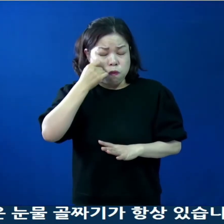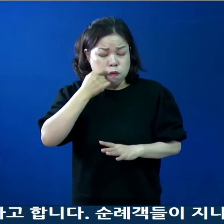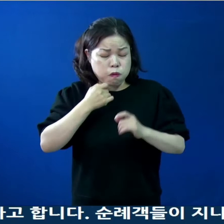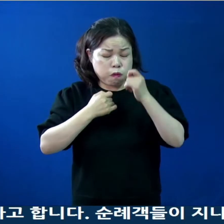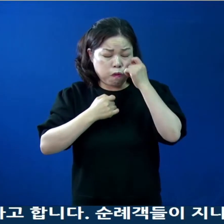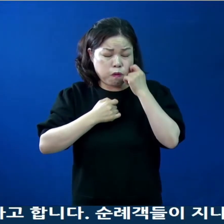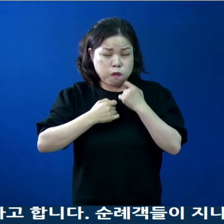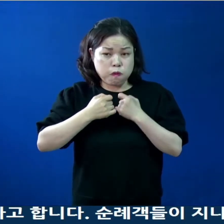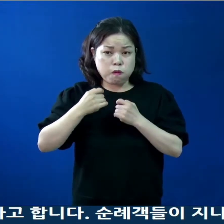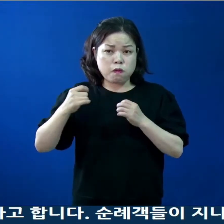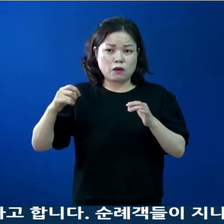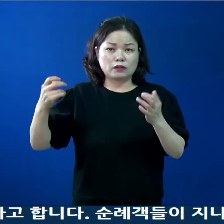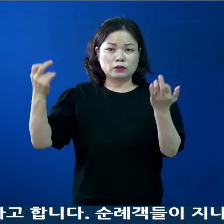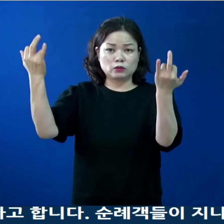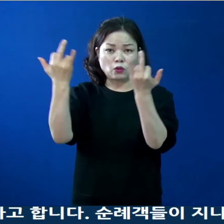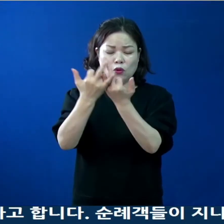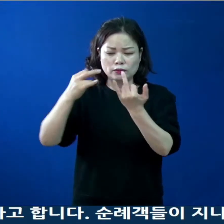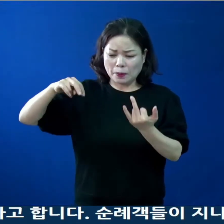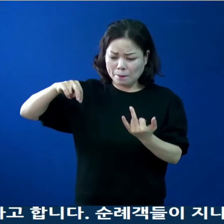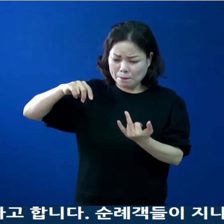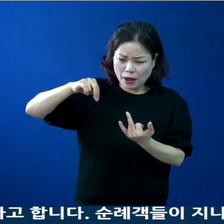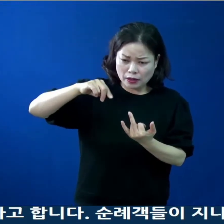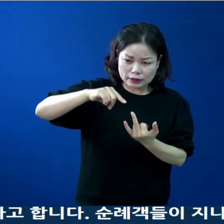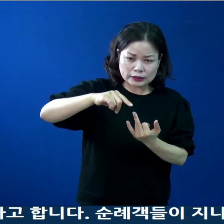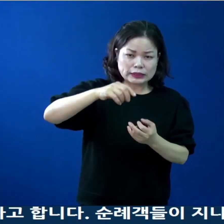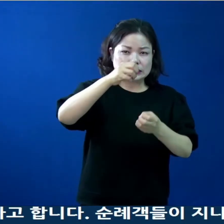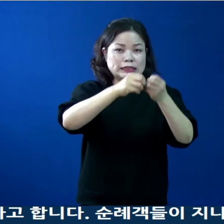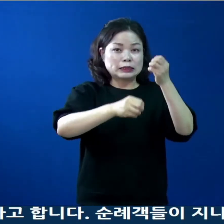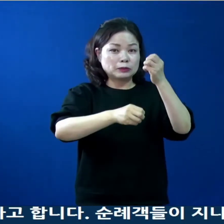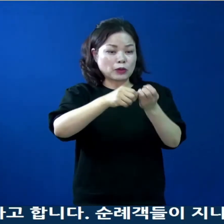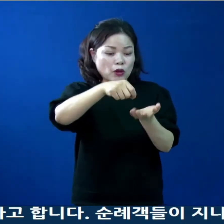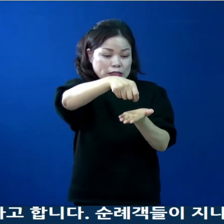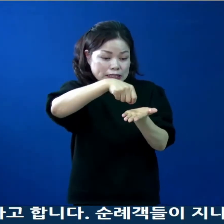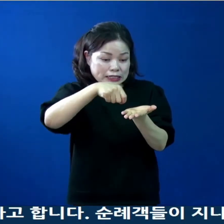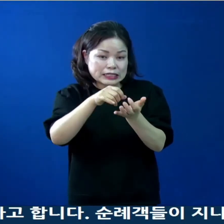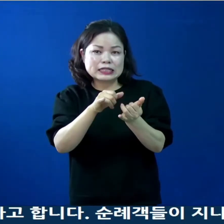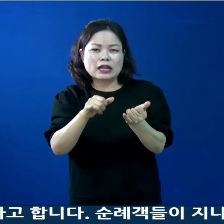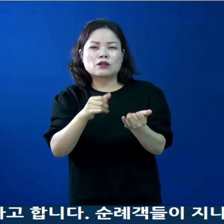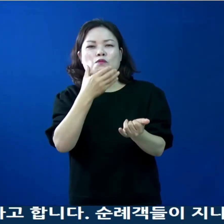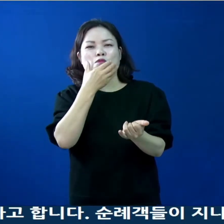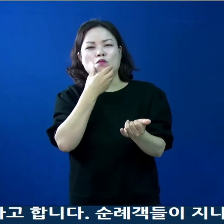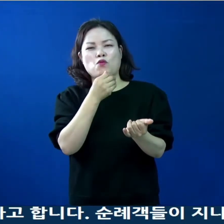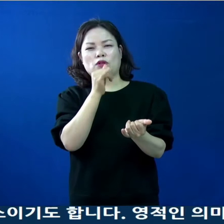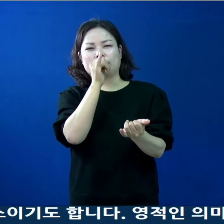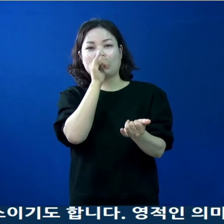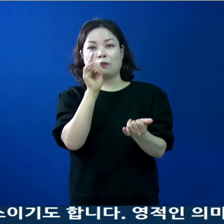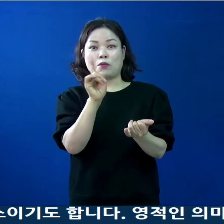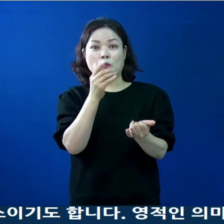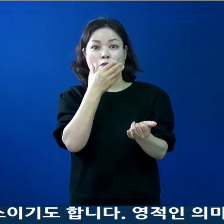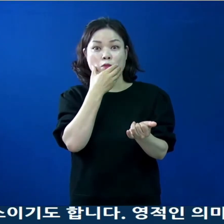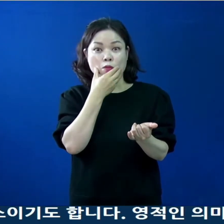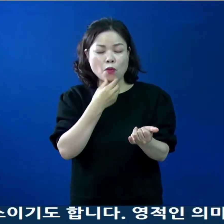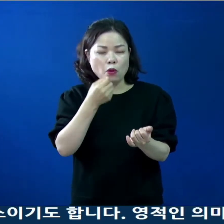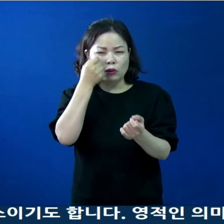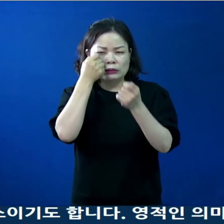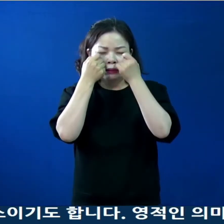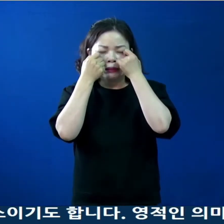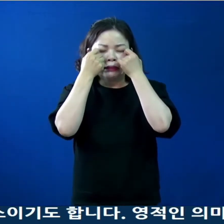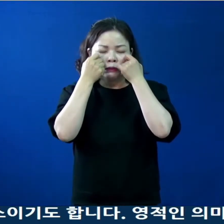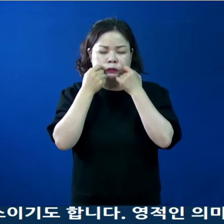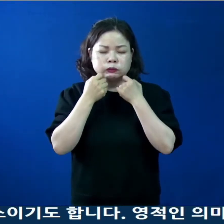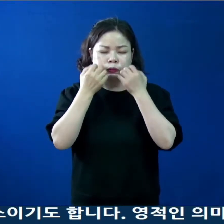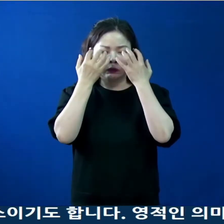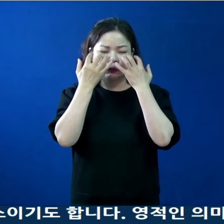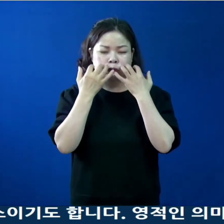주의 백성들을 보면서 시편 기자는 복이 있다라고 선포하고 있습니다. 어떤 복입니까? 눈물 골짜기를 지나갈